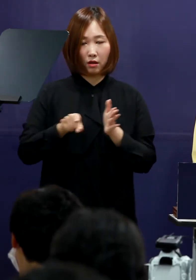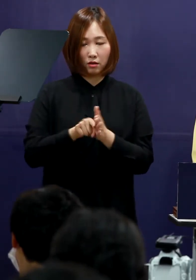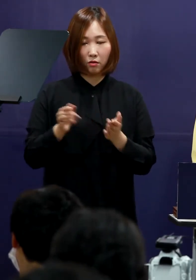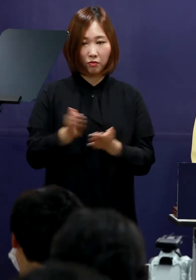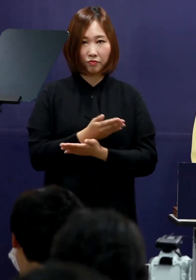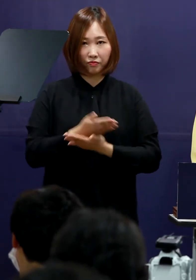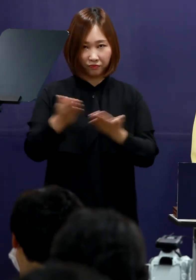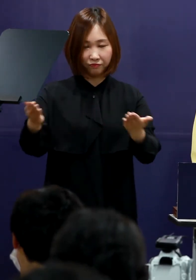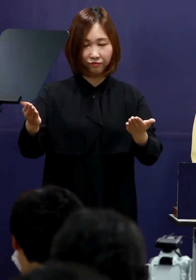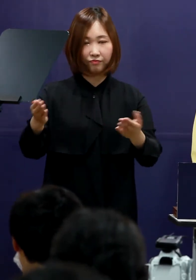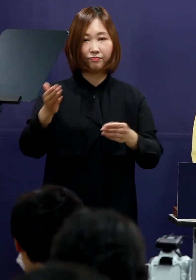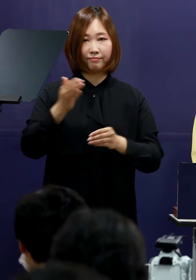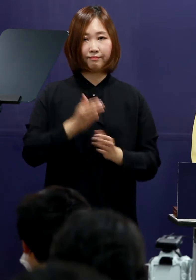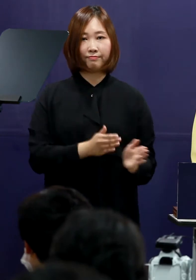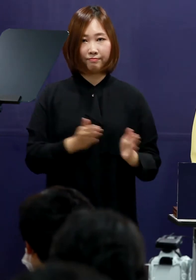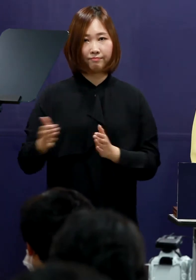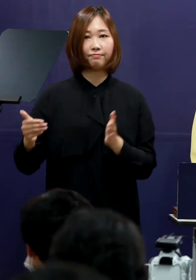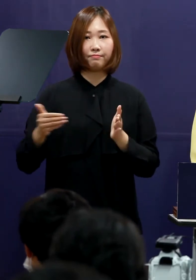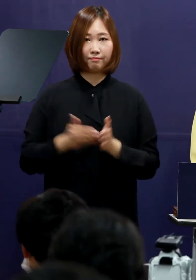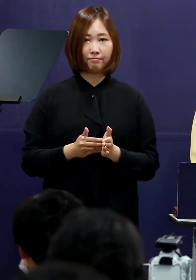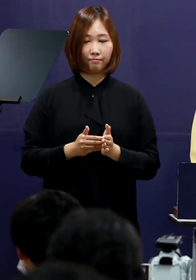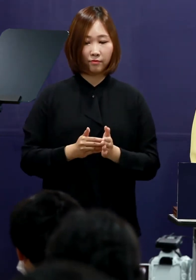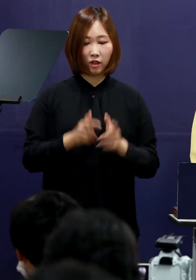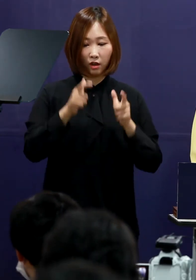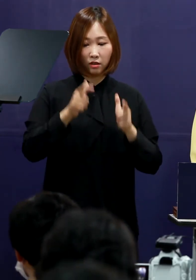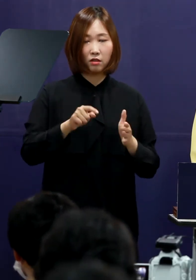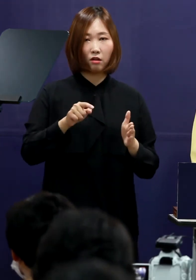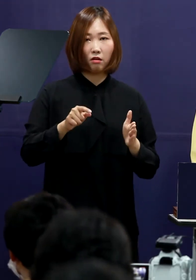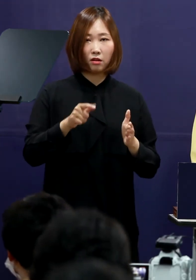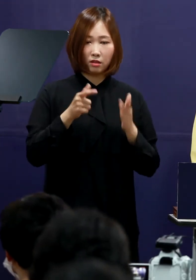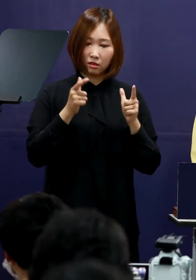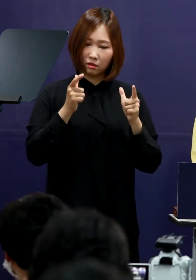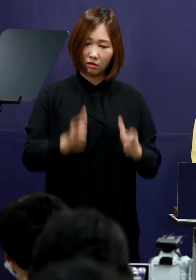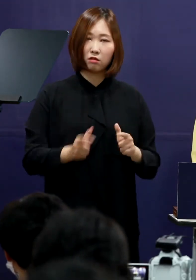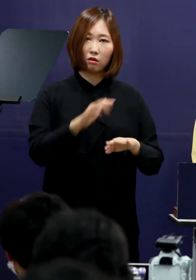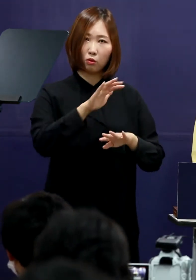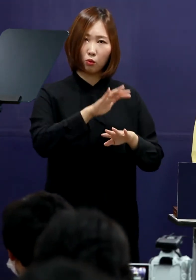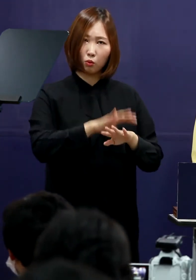되었습니다. 이에 따라서 지역 농가는 농산물 수요처를